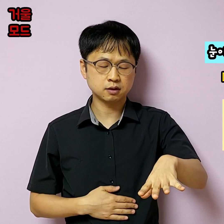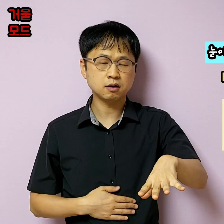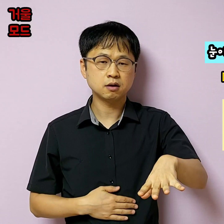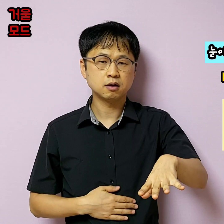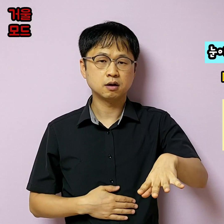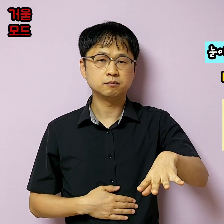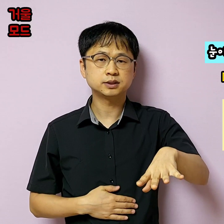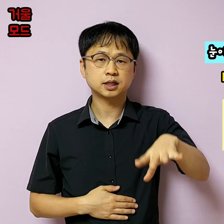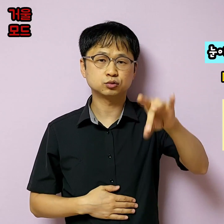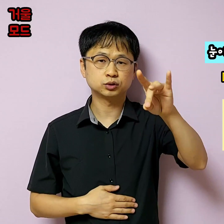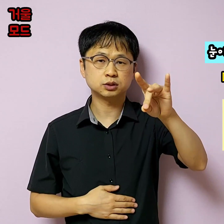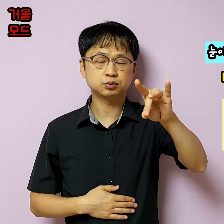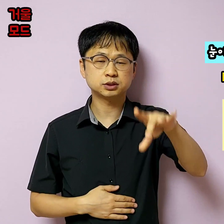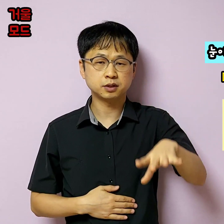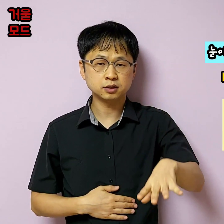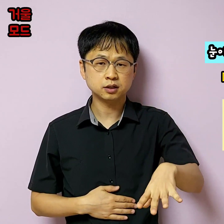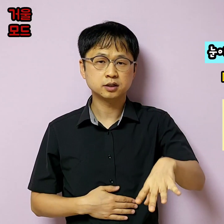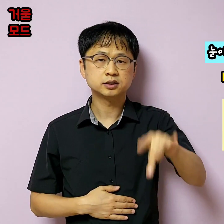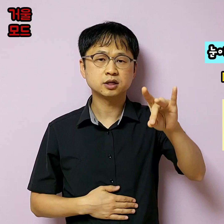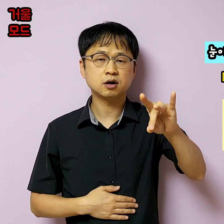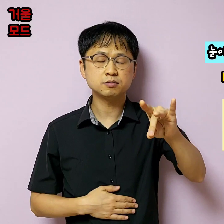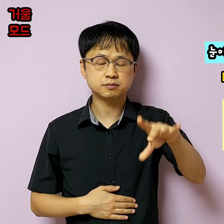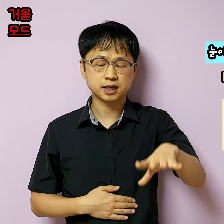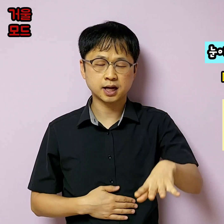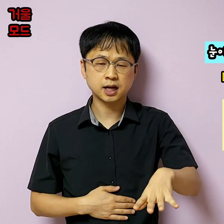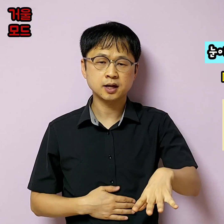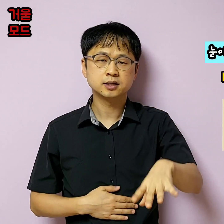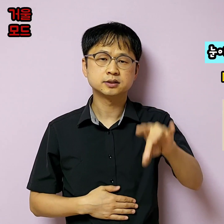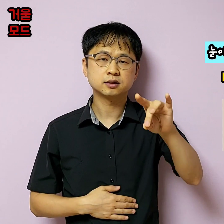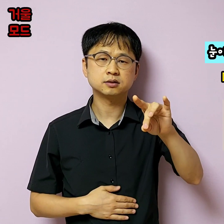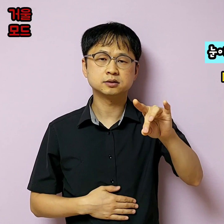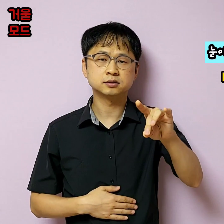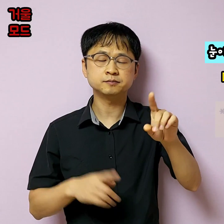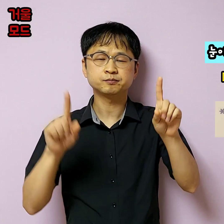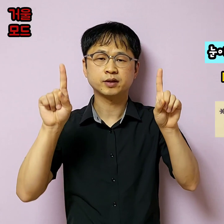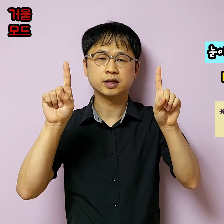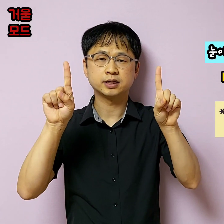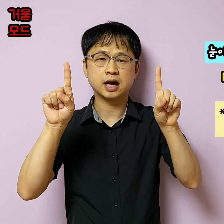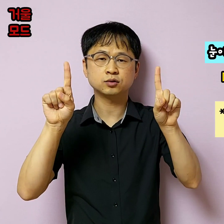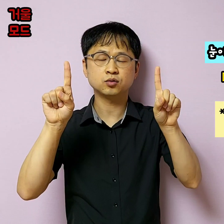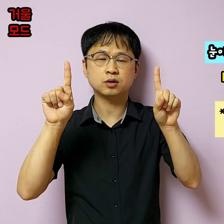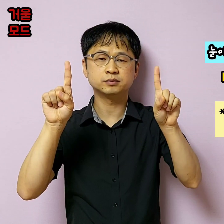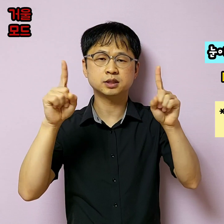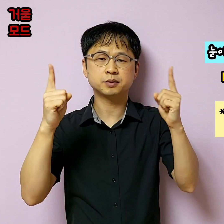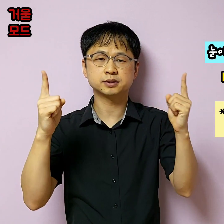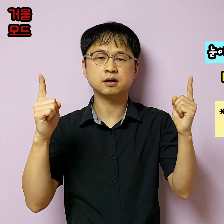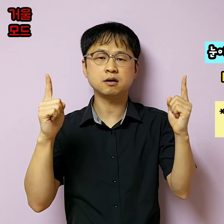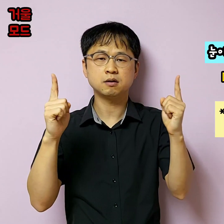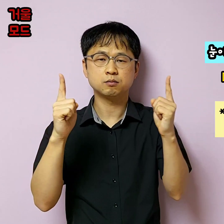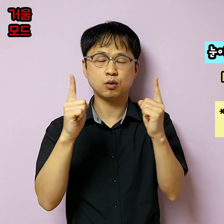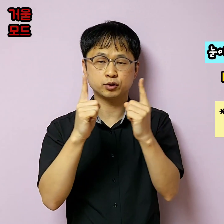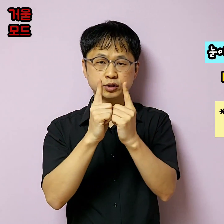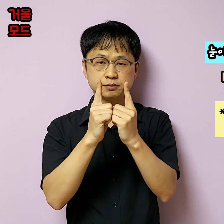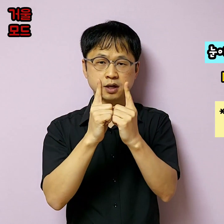올리면서 검지랑 중지를 붙이면 처음입니다. 처음, 양손 검지를 펴서